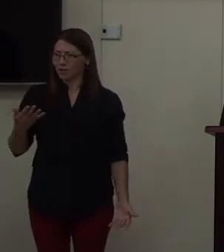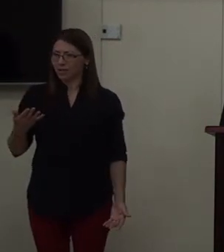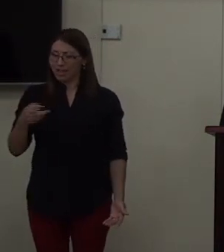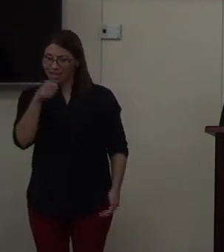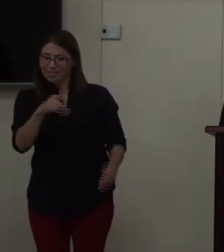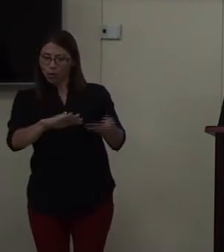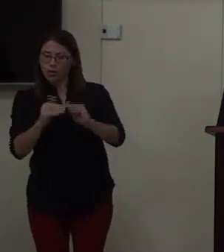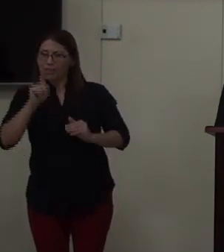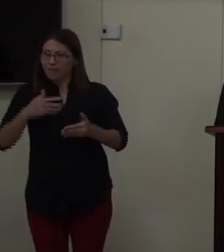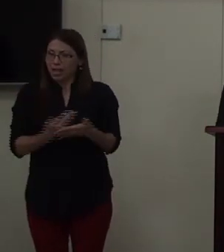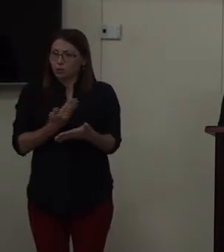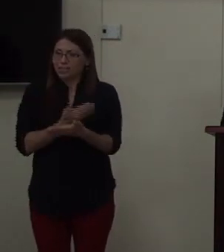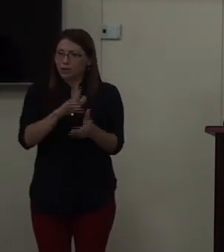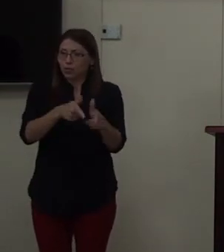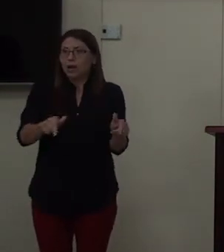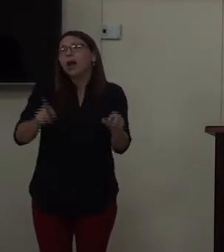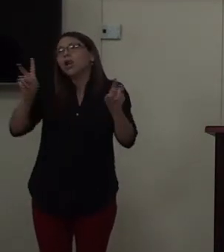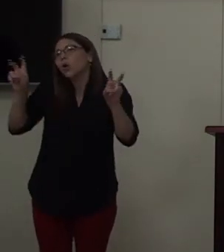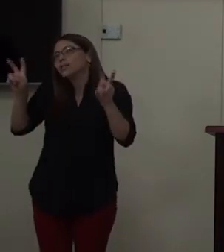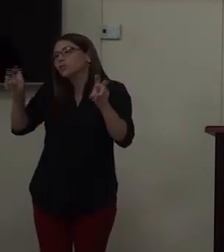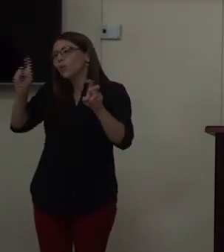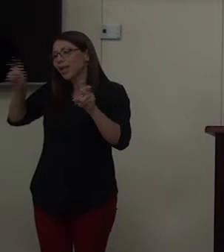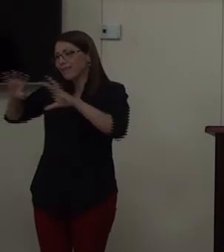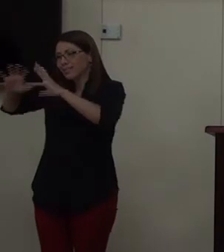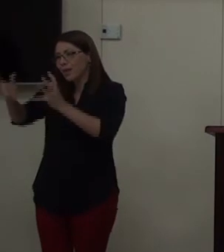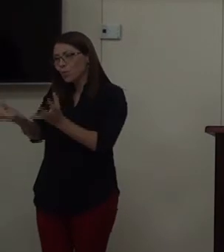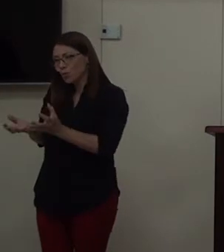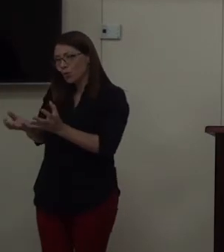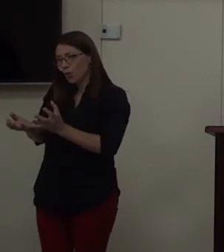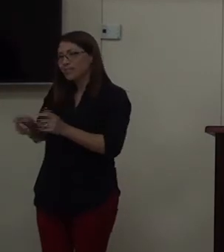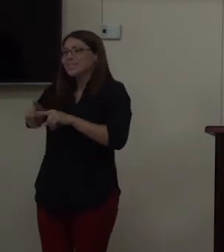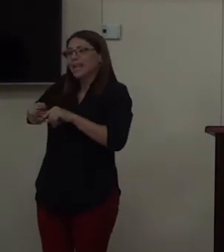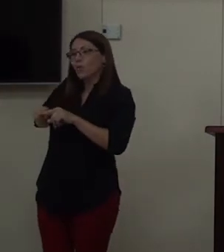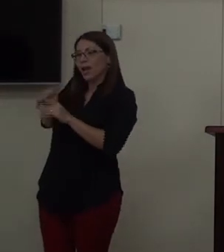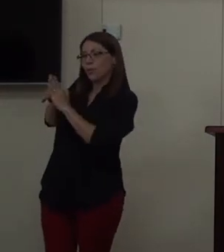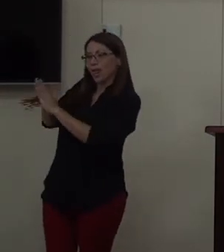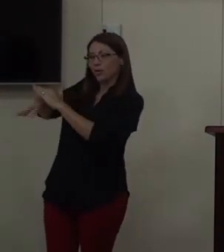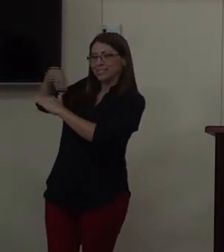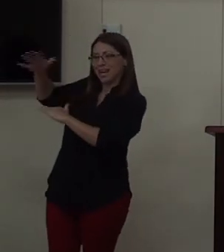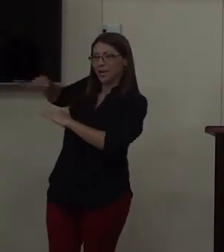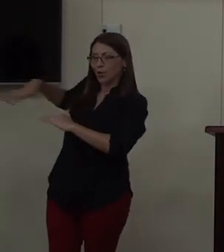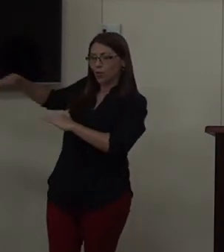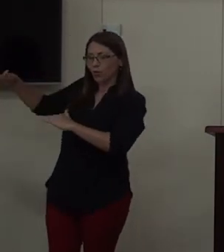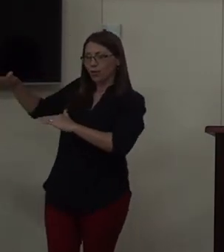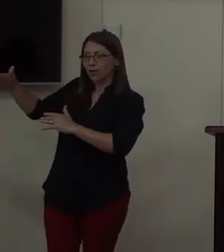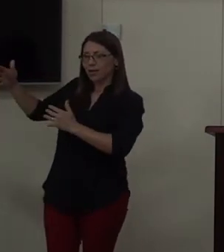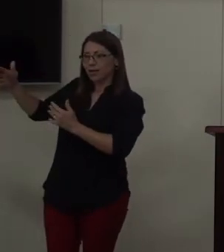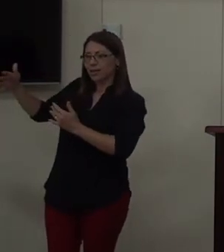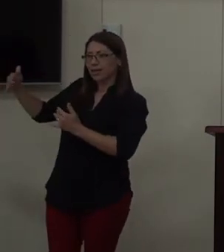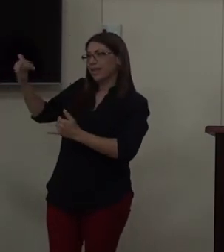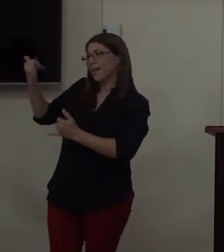actualizar su lengua a lo que se supone que tiene que ser el mundo según el humano externo, ¿verdad? Que al final no es